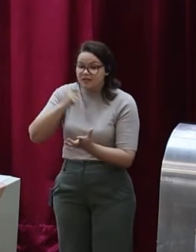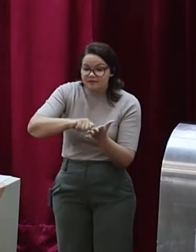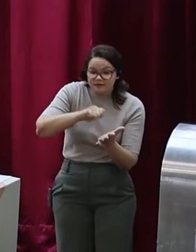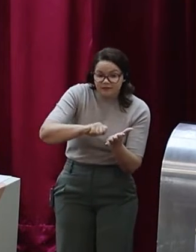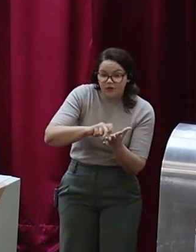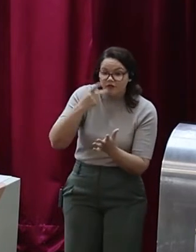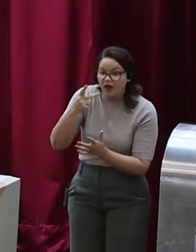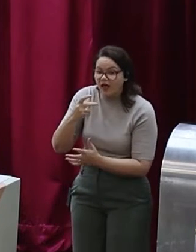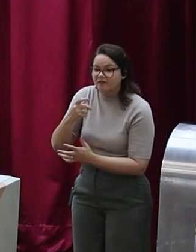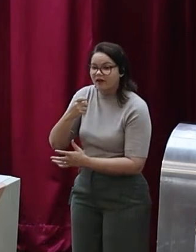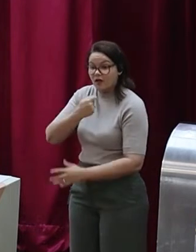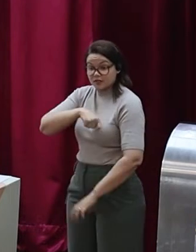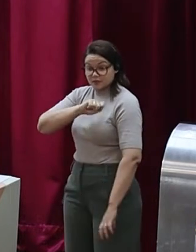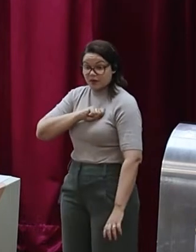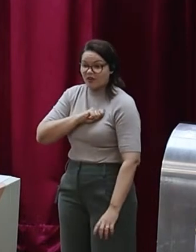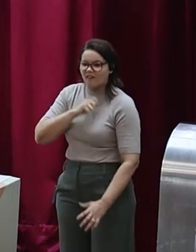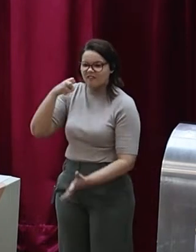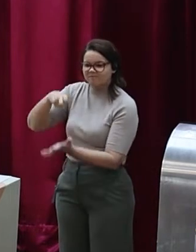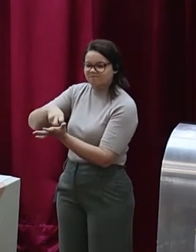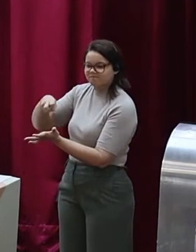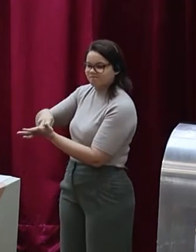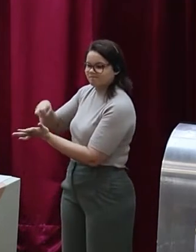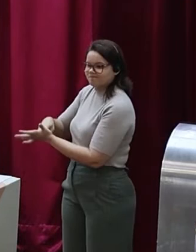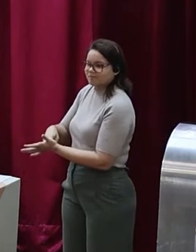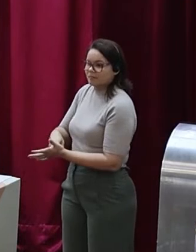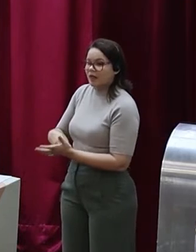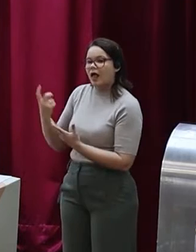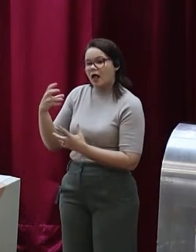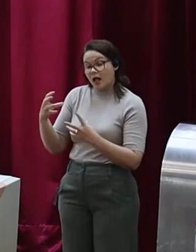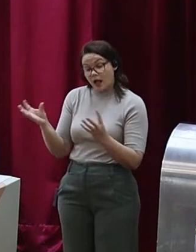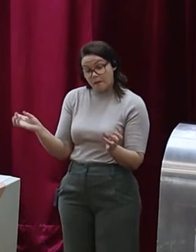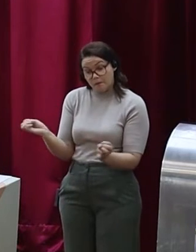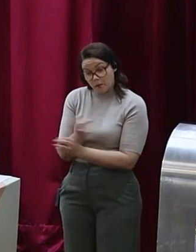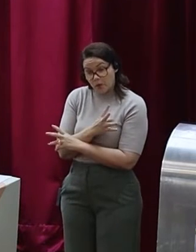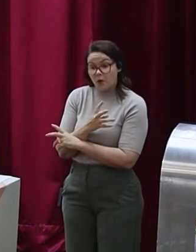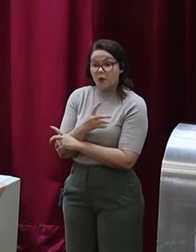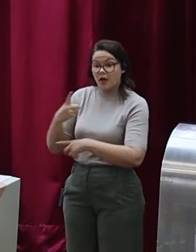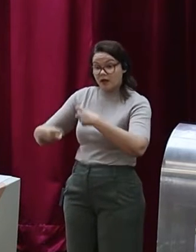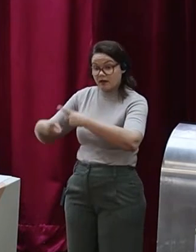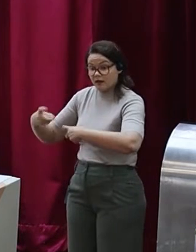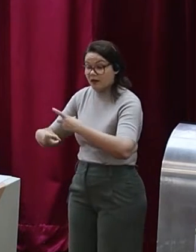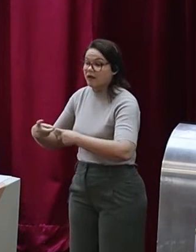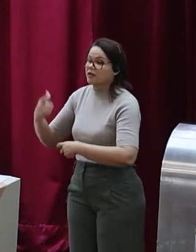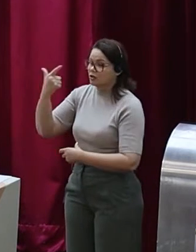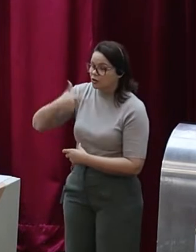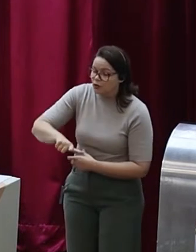Mas terminó la guerra y otra vez guaraní prohibido en la escuela, prohibido en el Estado, prohibido en todas partes.